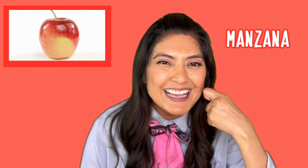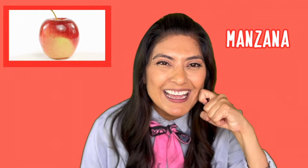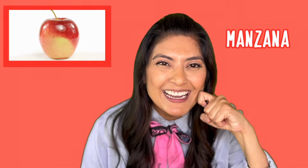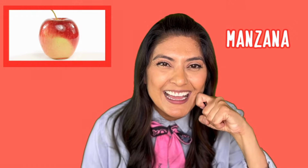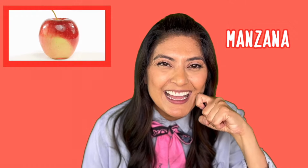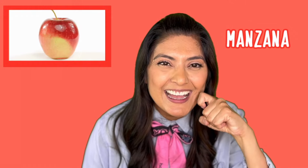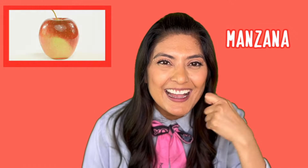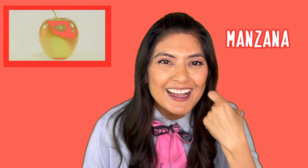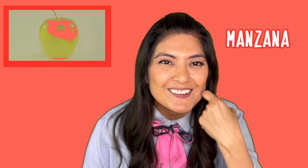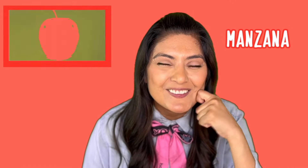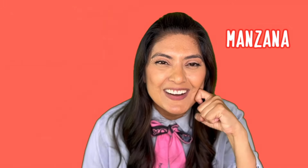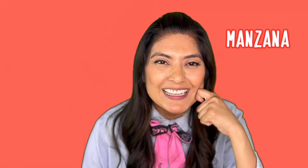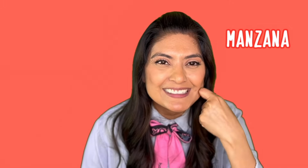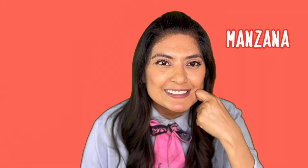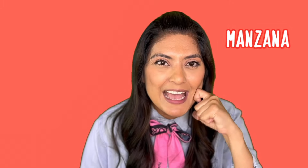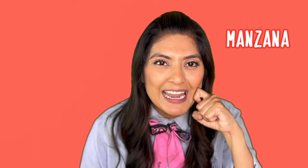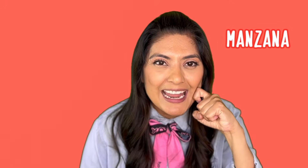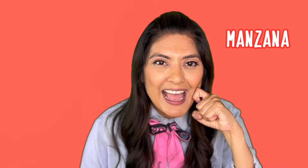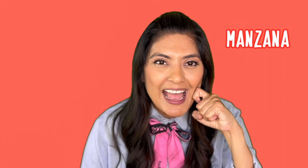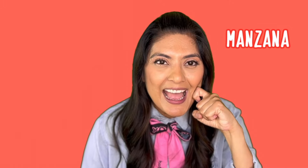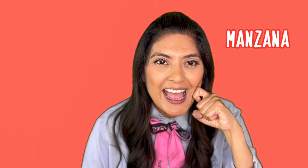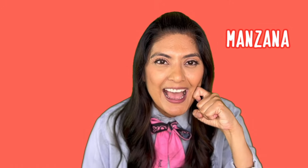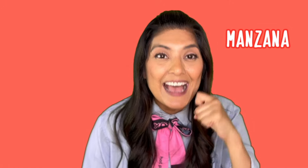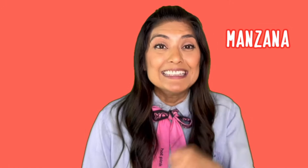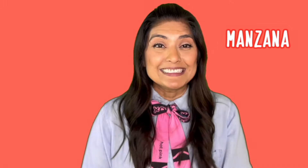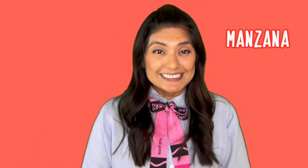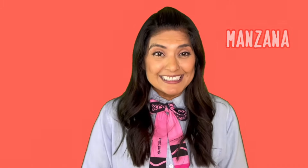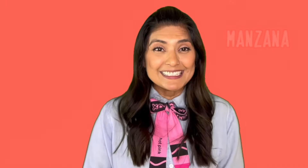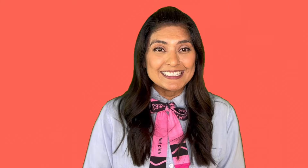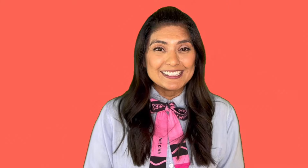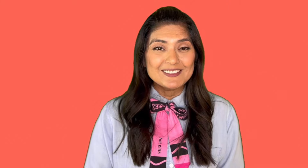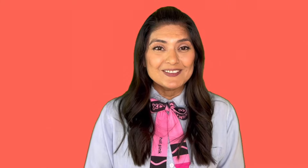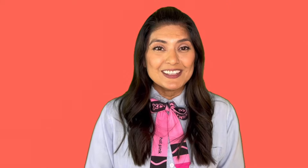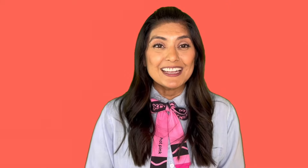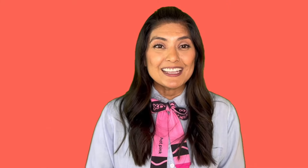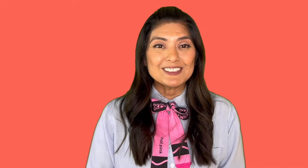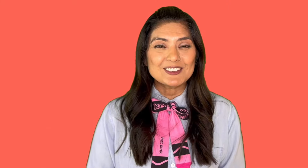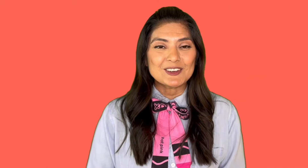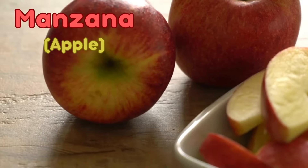Manzana. Manzana. Sí, bien hecho.